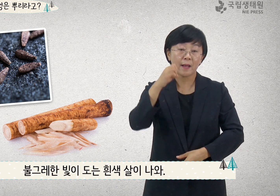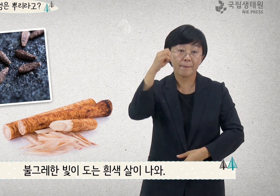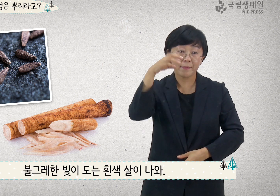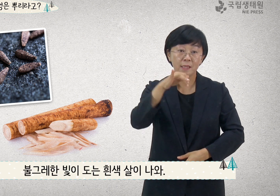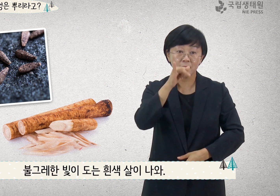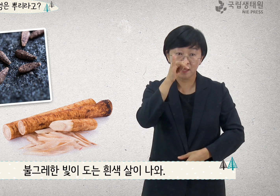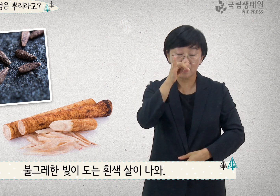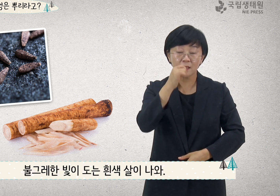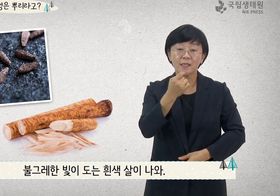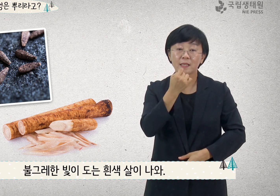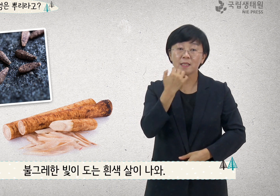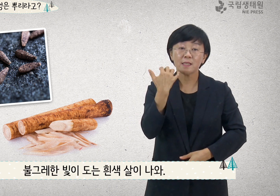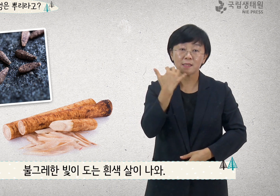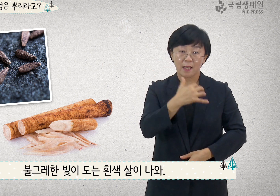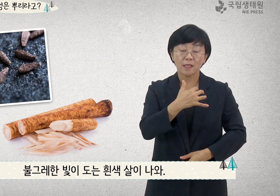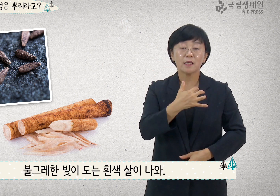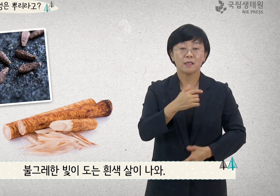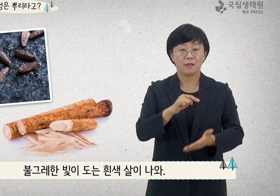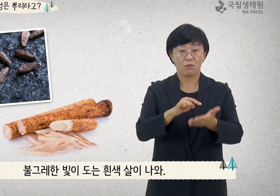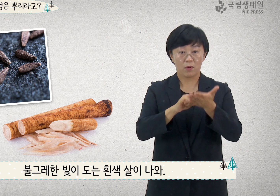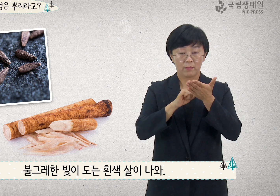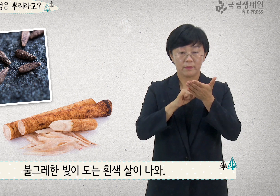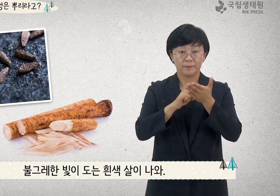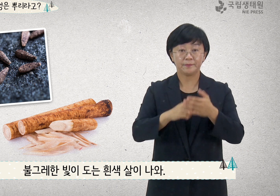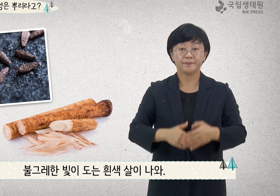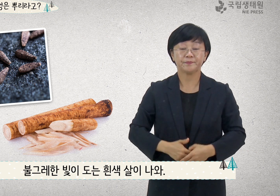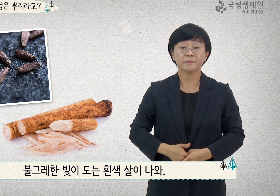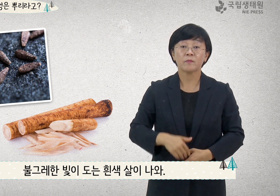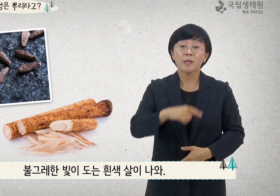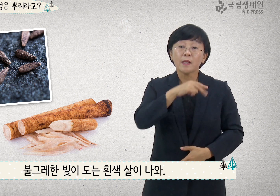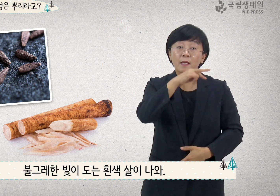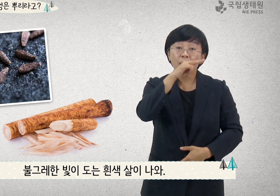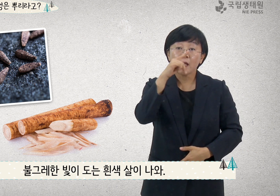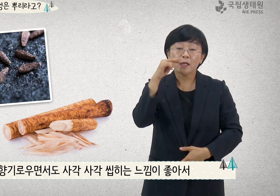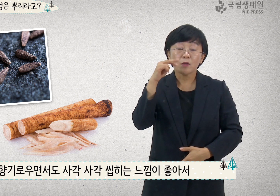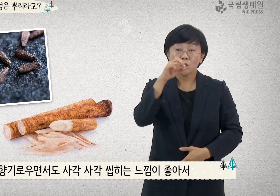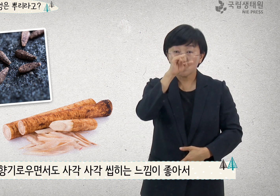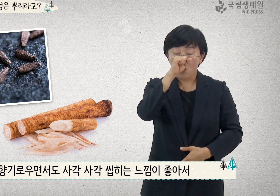불그레한 빛이 도는 흰색 살이 나와.